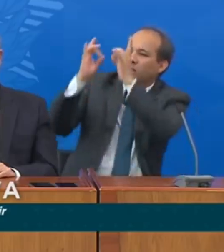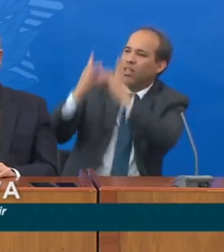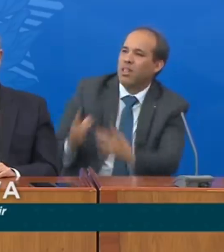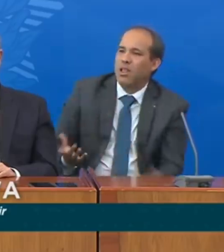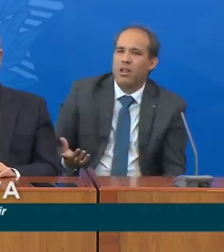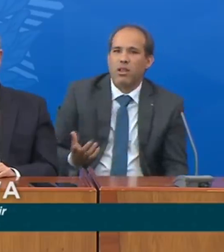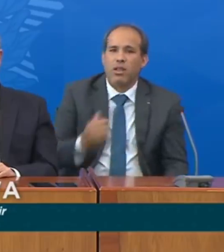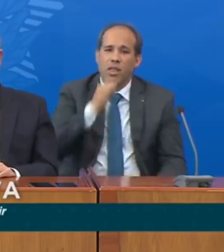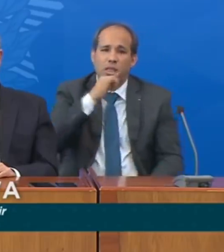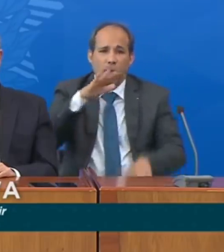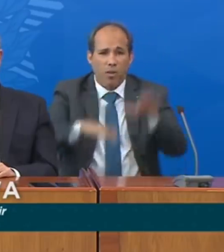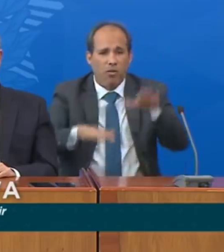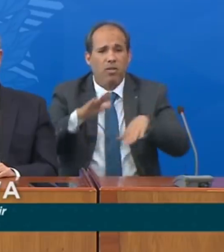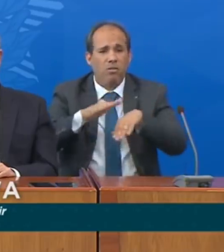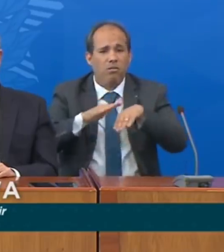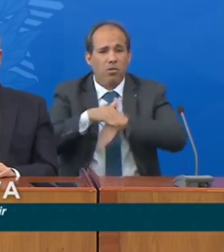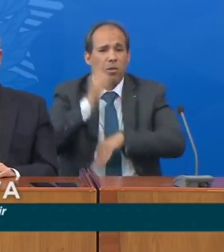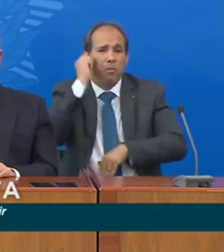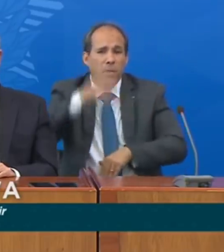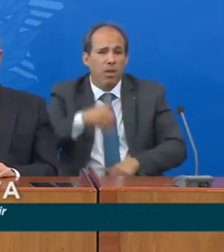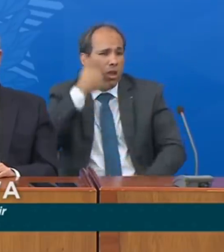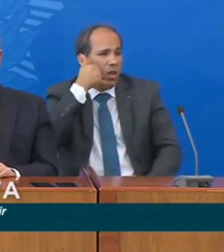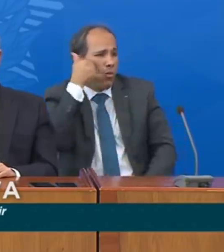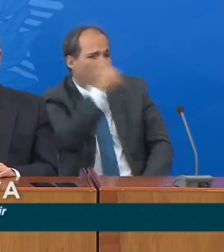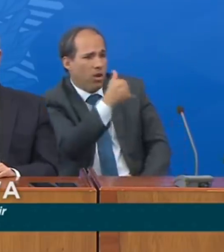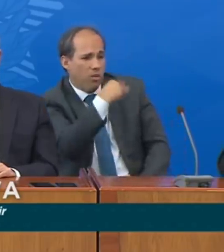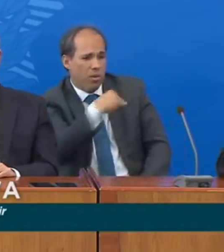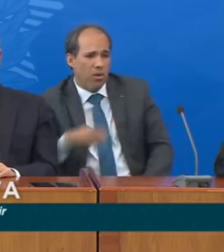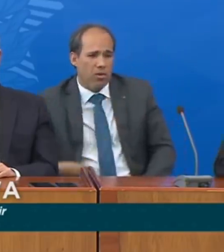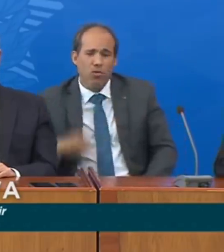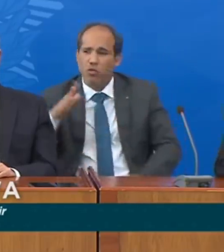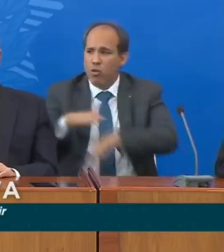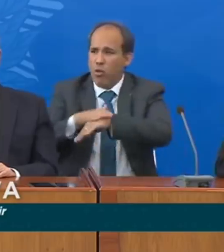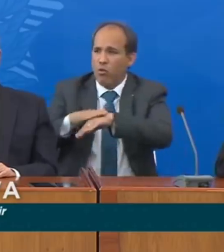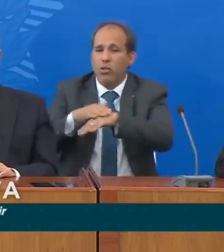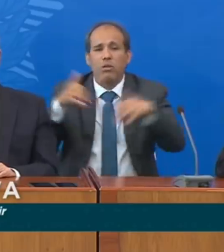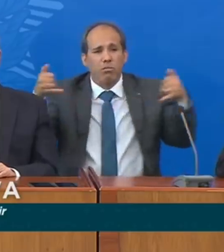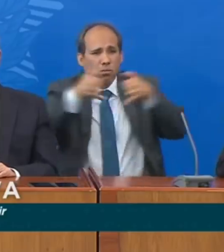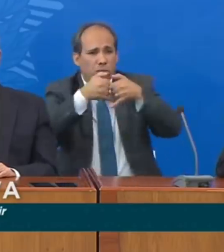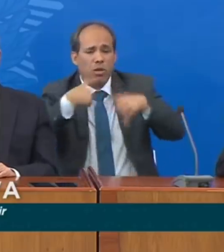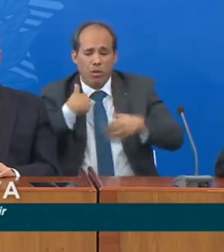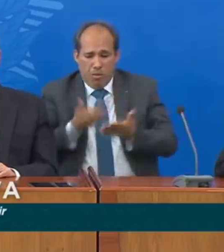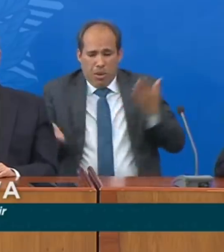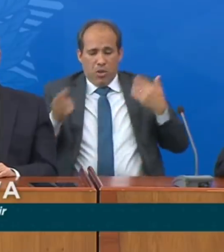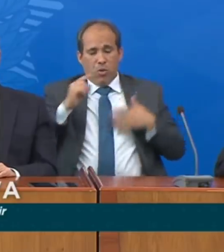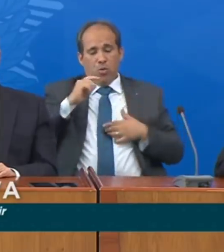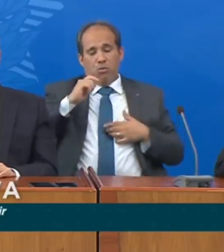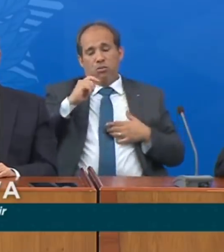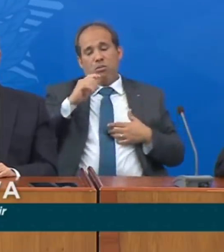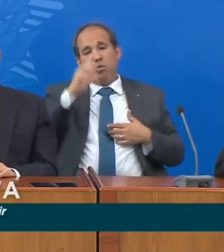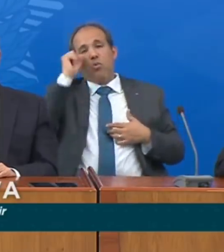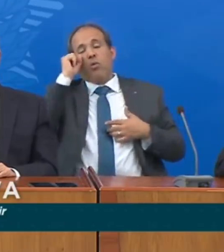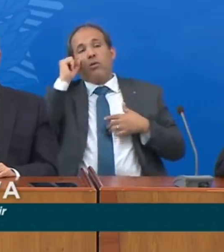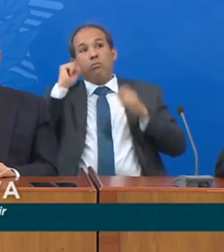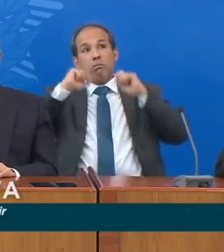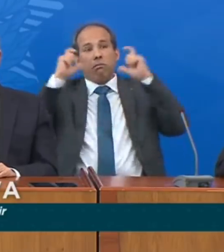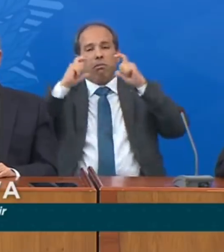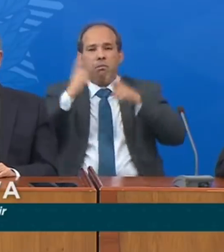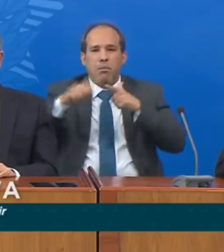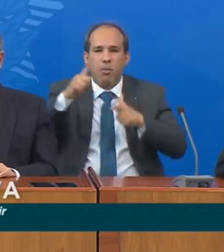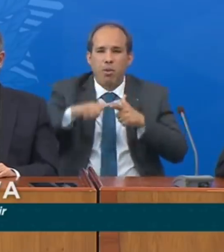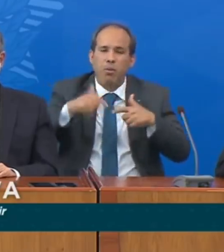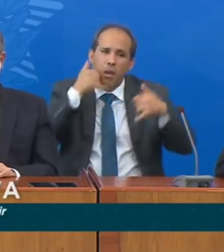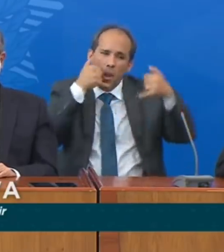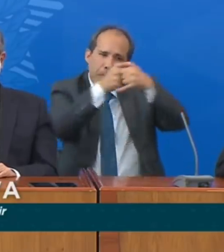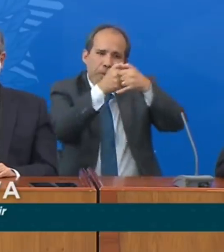de madrugada para ministros, e todos eles me atendem quando preciso ligar. Eu perdi o sono, apareceu um problema ali, tem que ter uma solução, eu